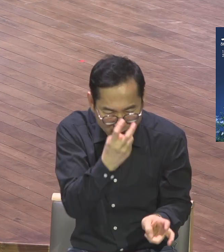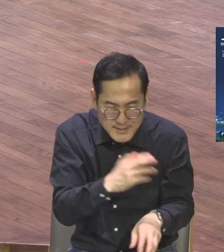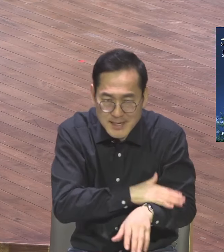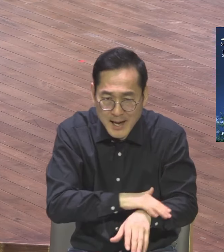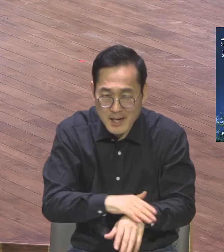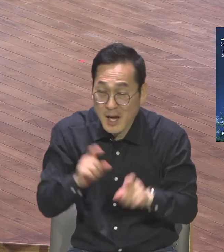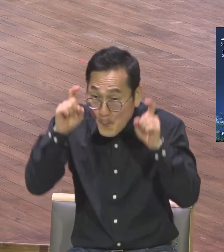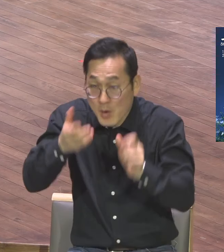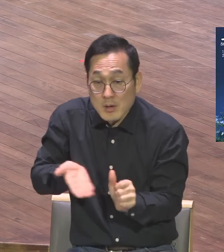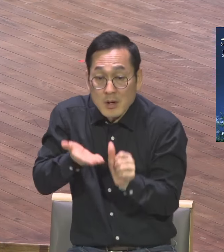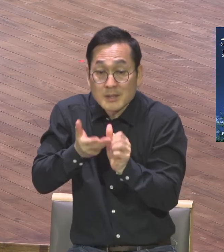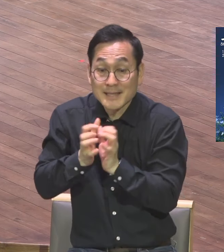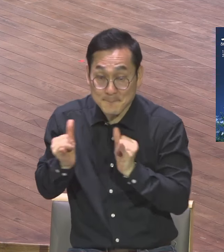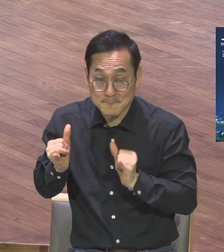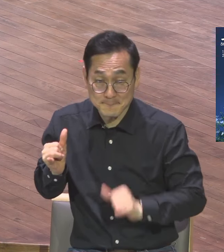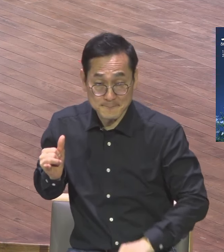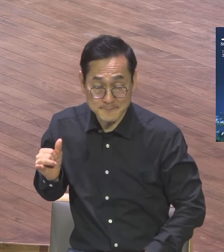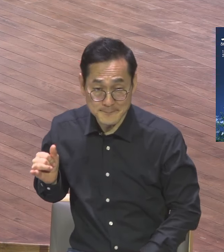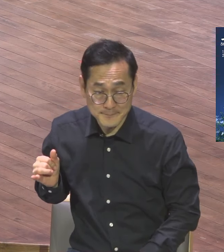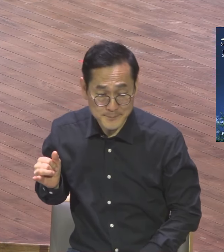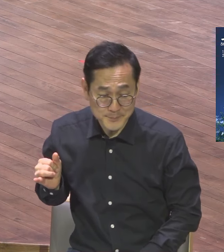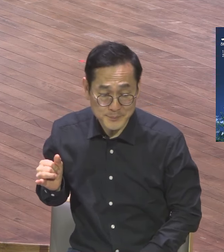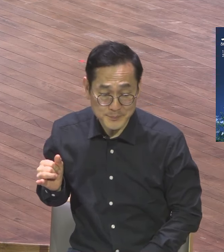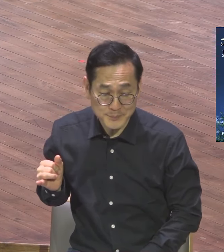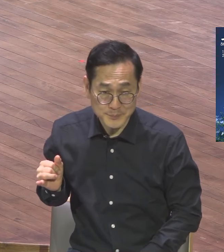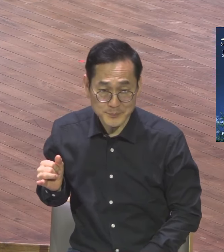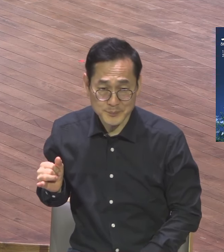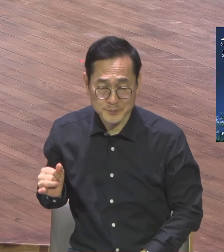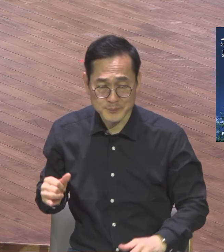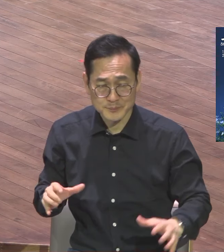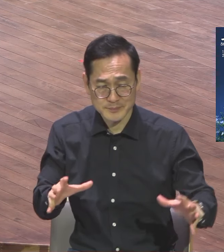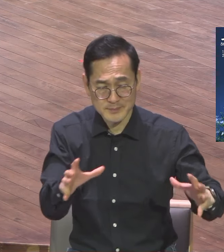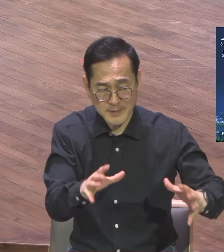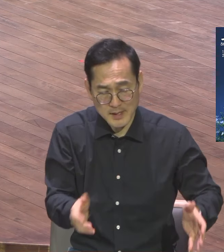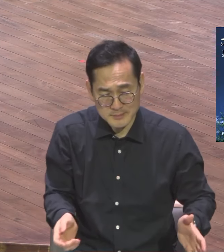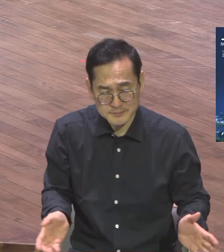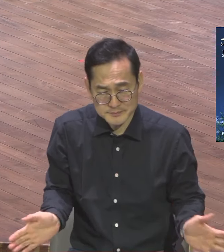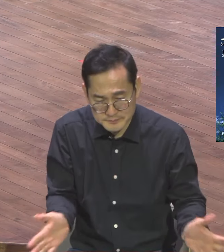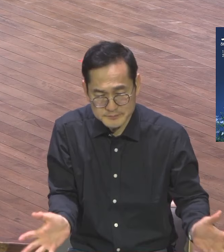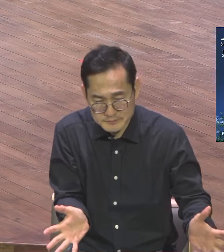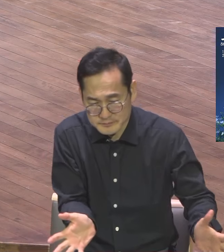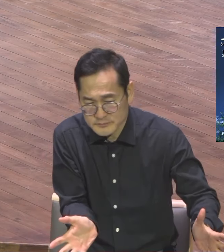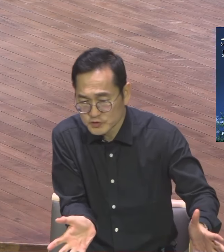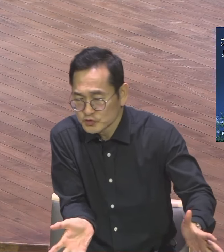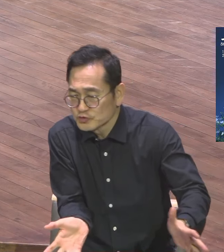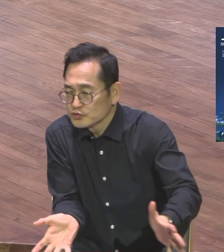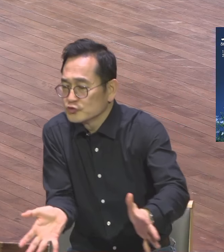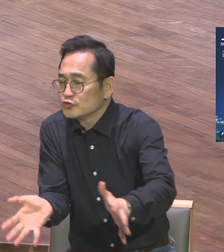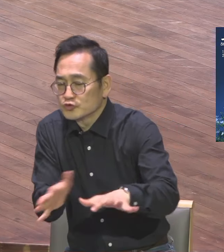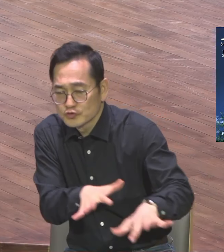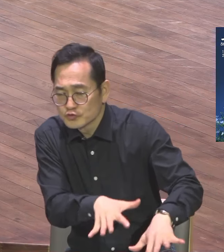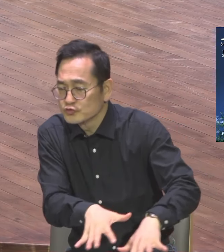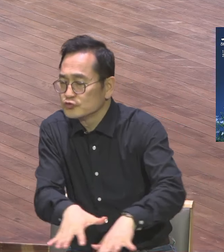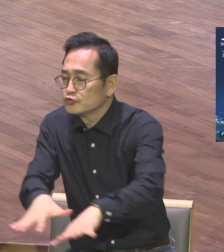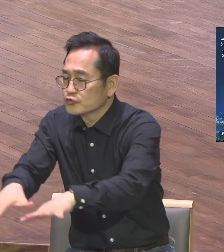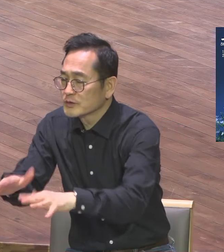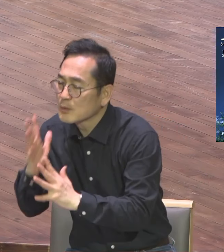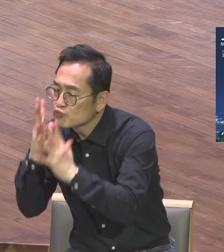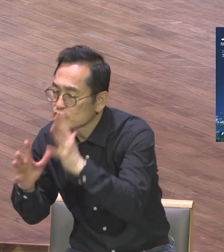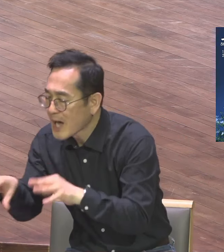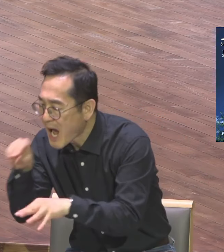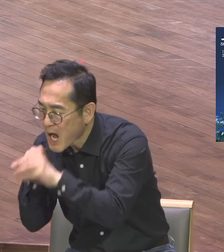아침이 되면 양들을 이제 목초지로 그렇게 이동을 시키지요. 풀을 뜯어 먹을 수 있도록 목초지 이동을 먹더라.